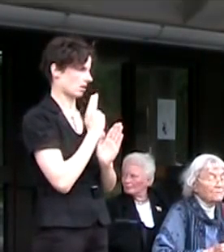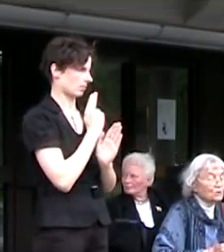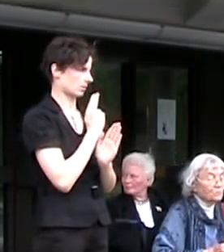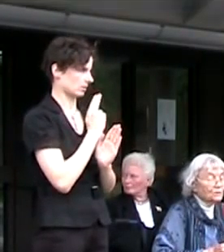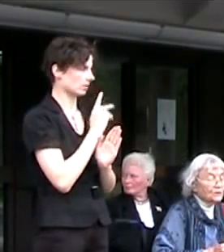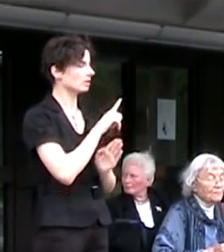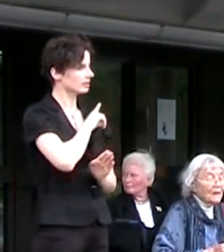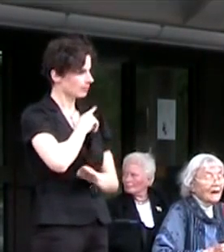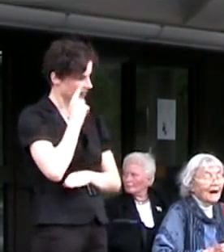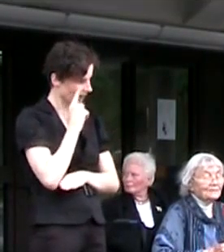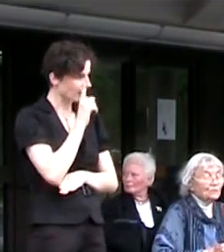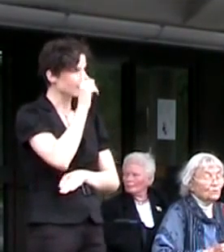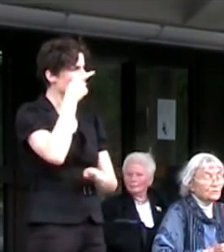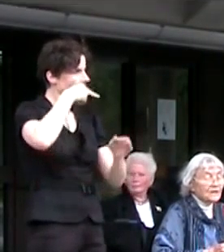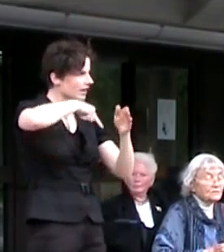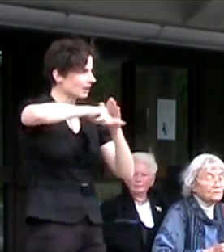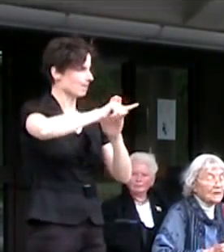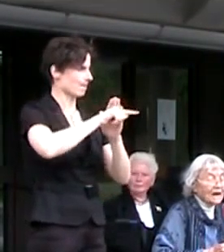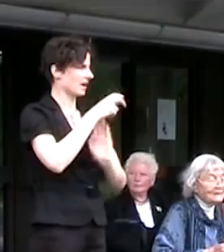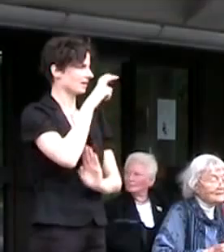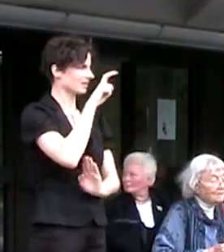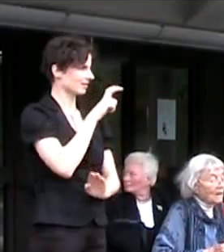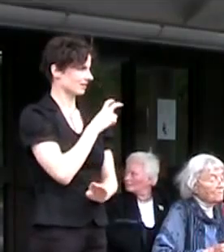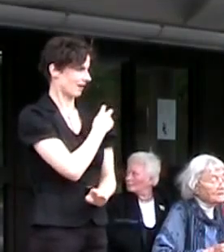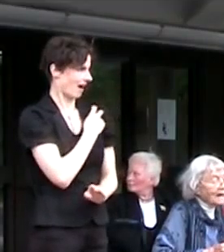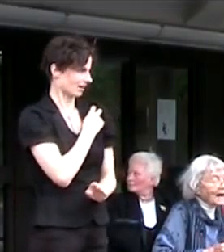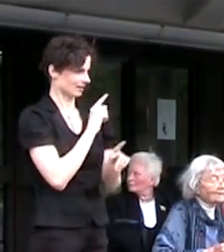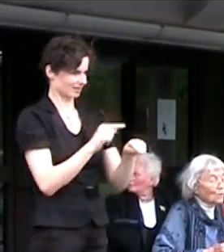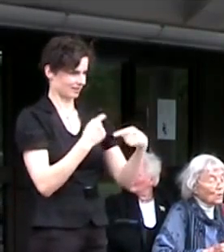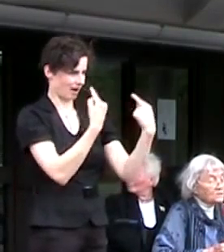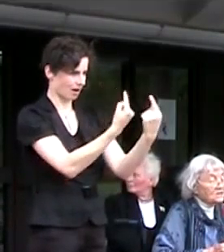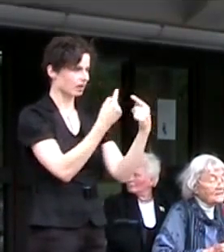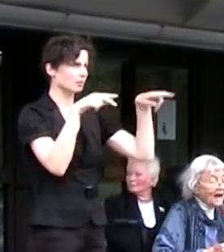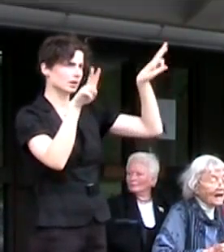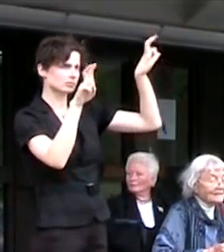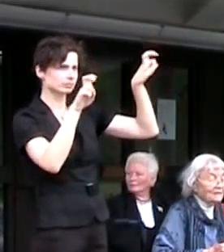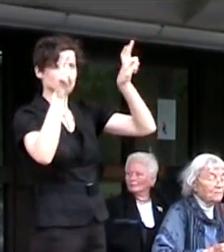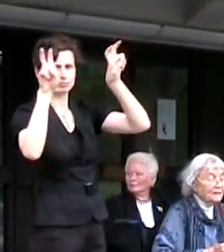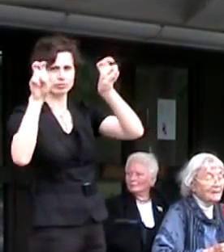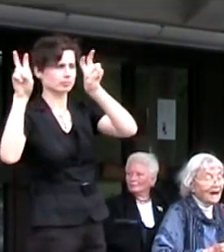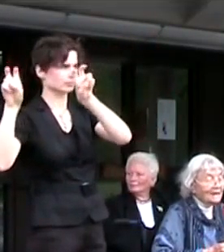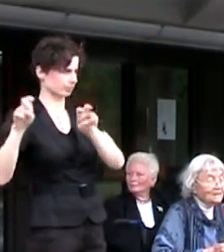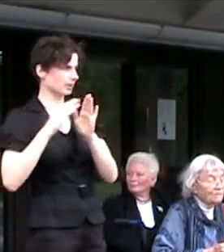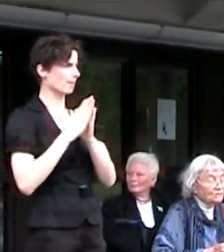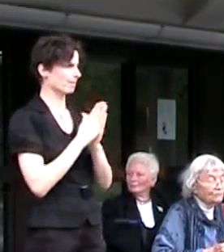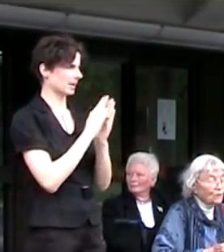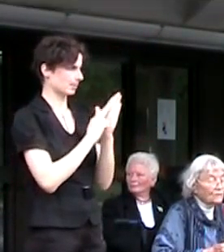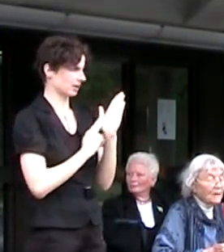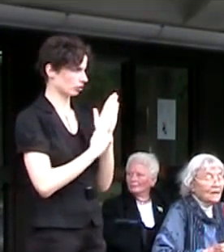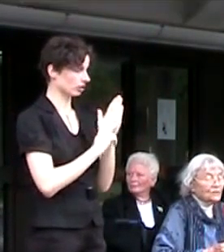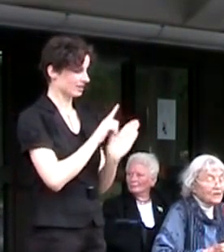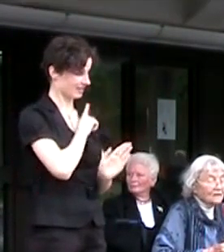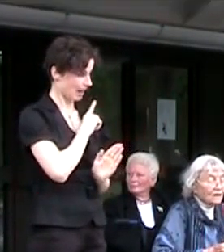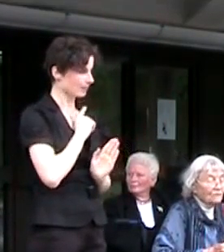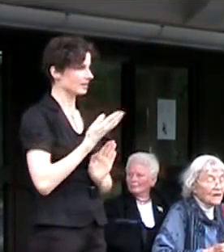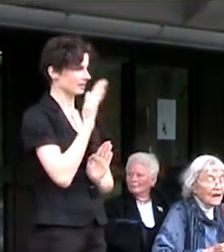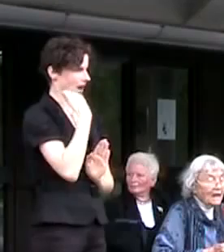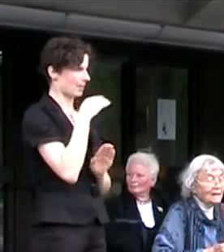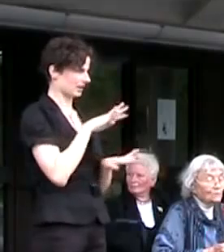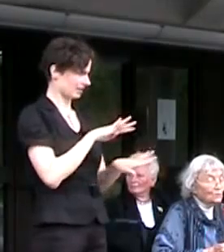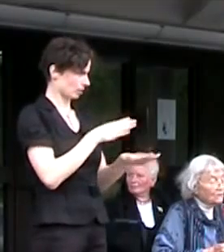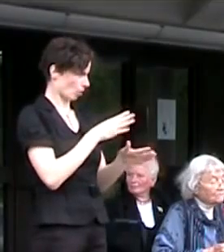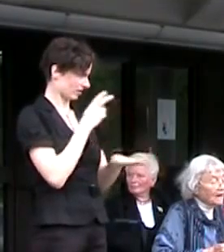trugen Bibelsprüche. Als ich 1936 mit gerade 19 Jahren in Bethel eingewiesen wurde, stand auf